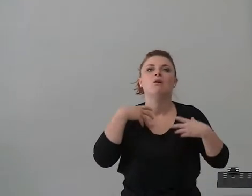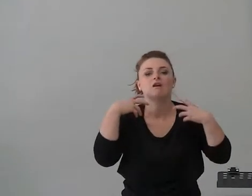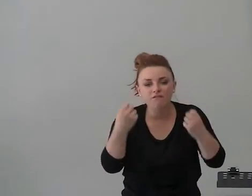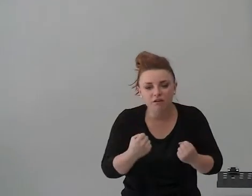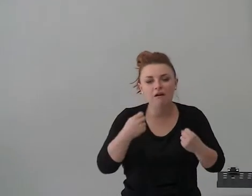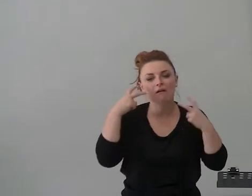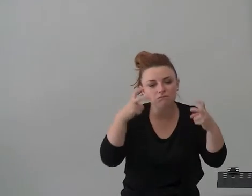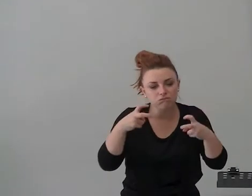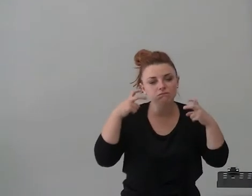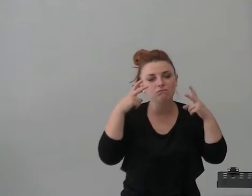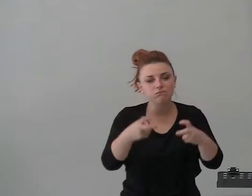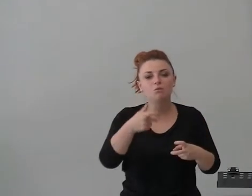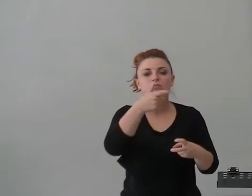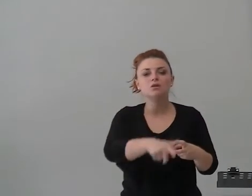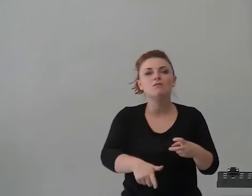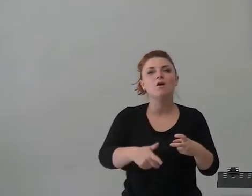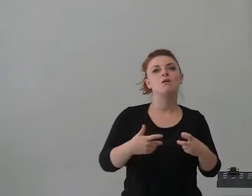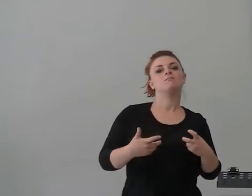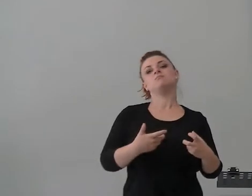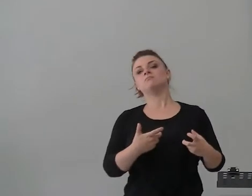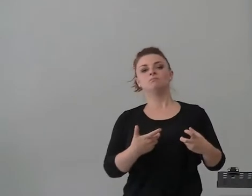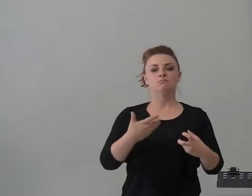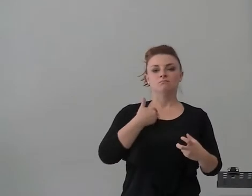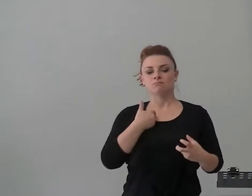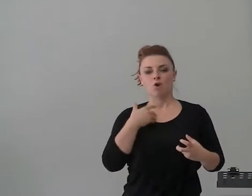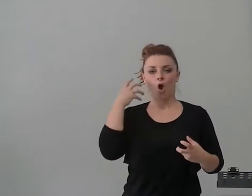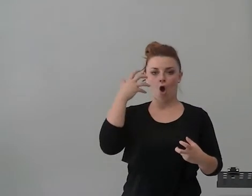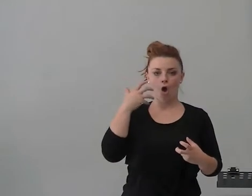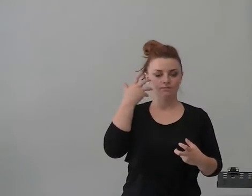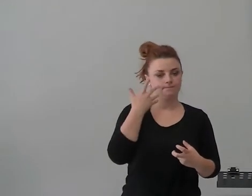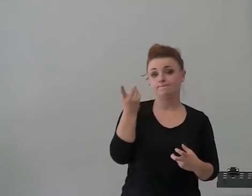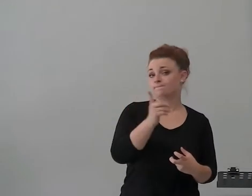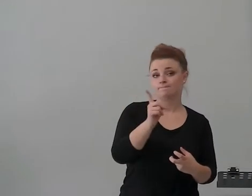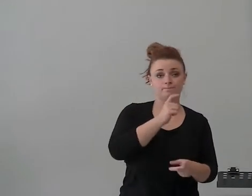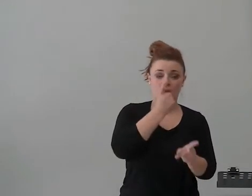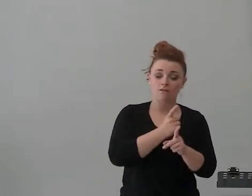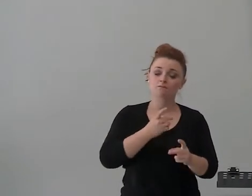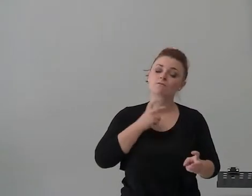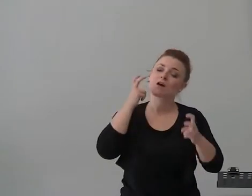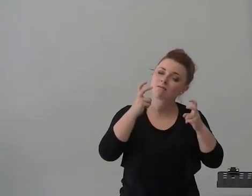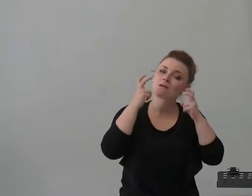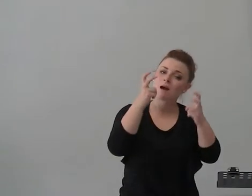affaticarmi per me, per la mia gloria, ma mi affatico sì, ma per la sua gloria,